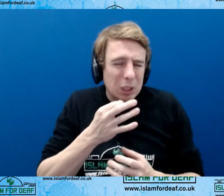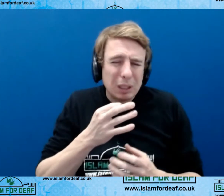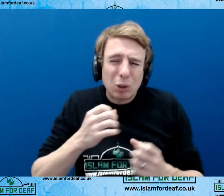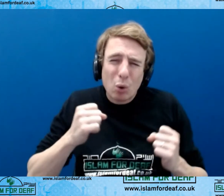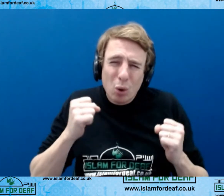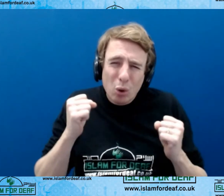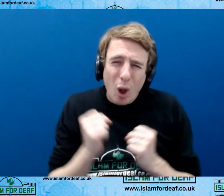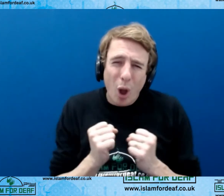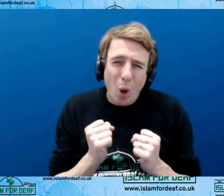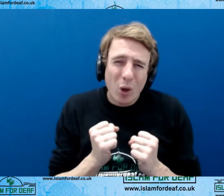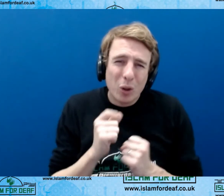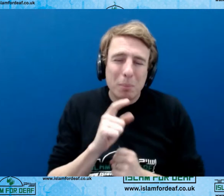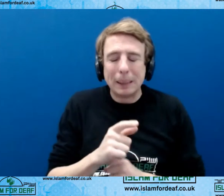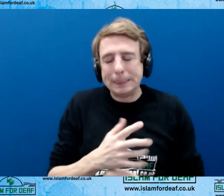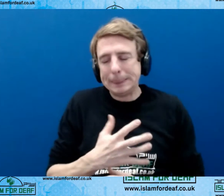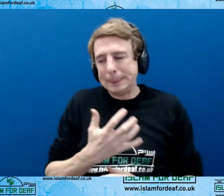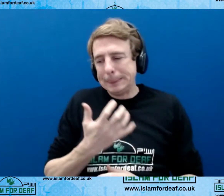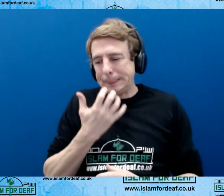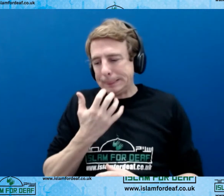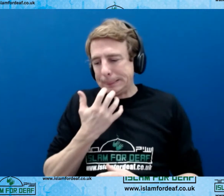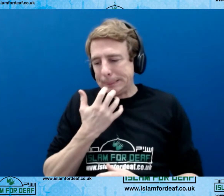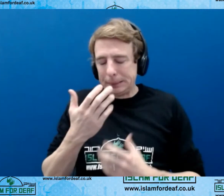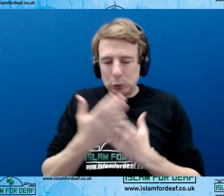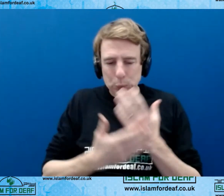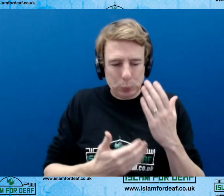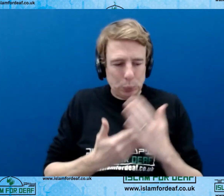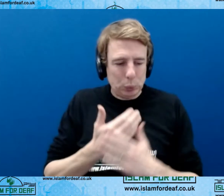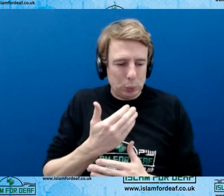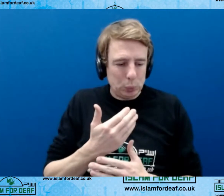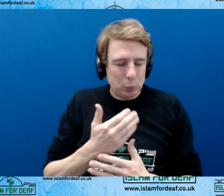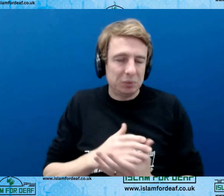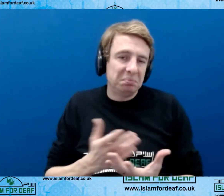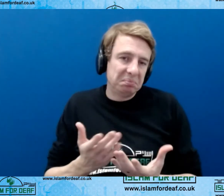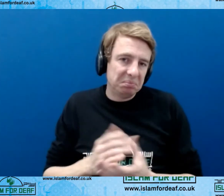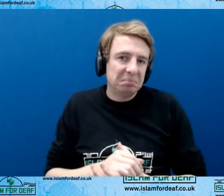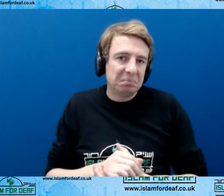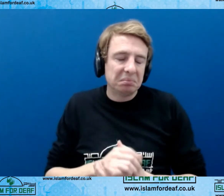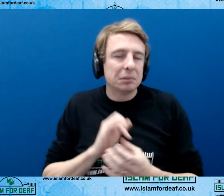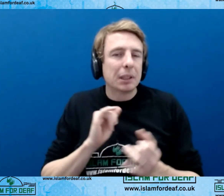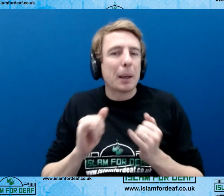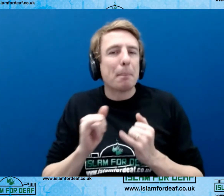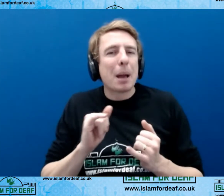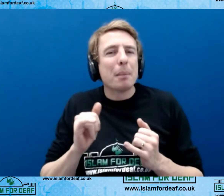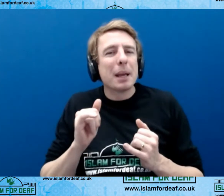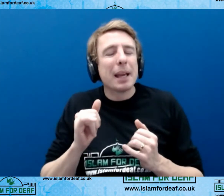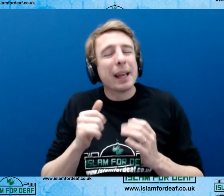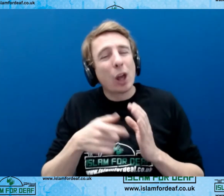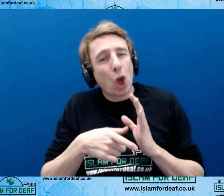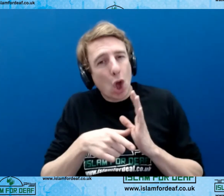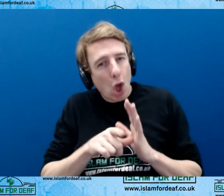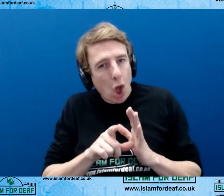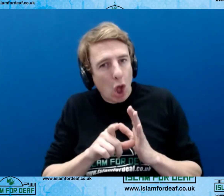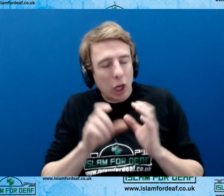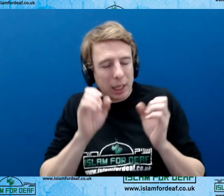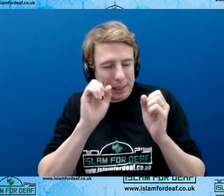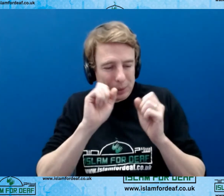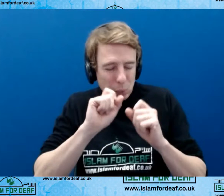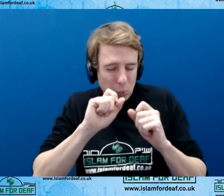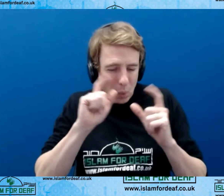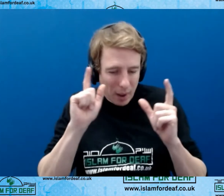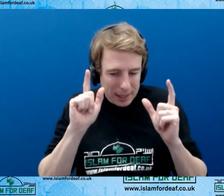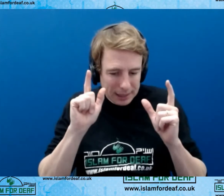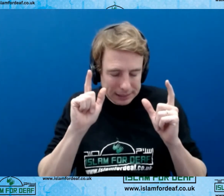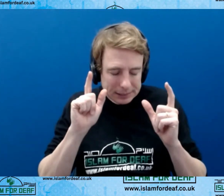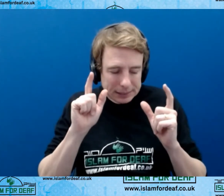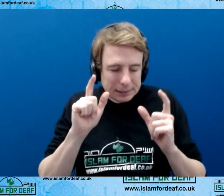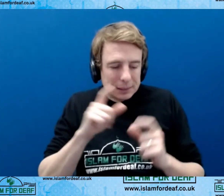النوم ويذهب للصلاة. And waking up and leaving prayer and going for waking up from sleep, leaving sleep and going